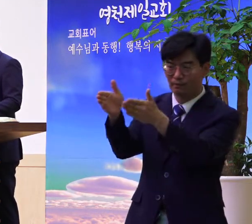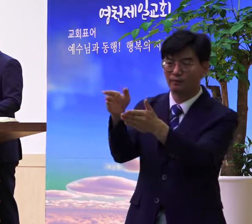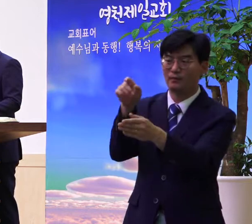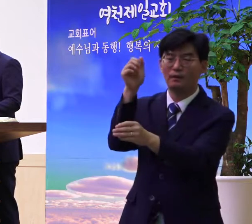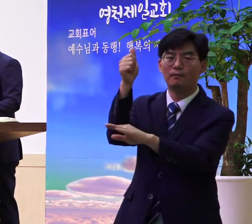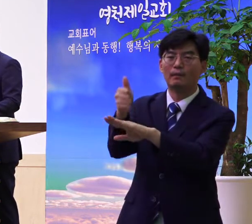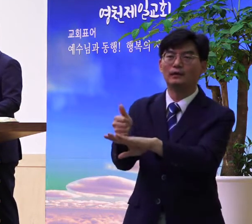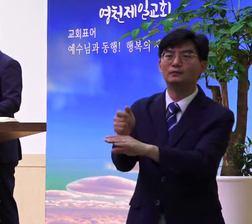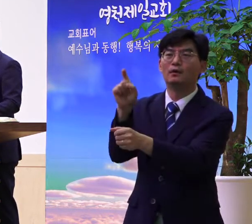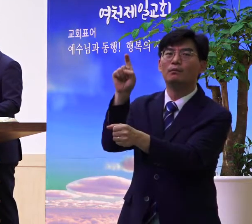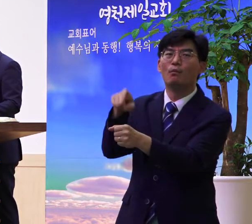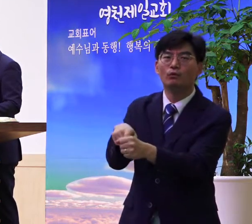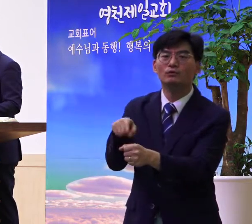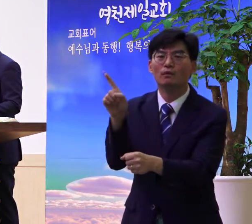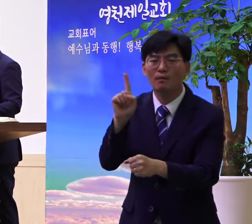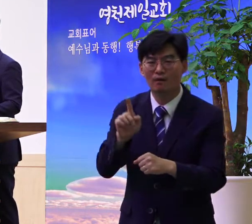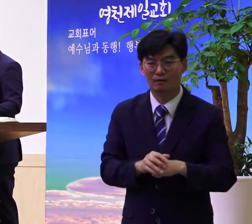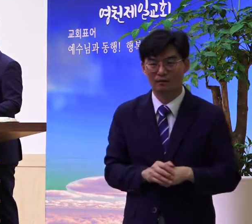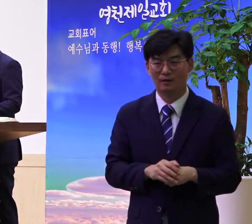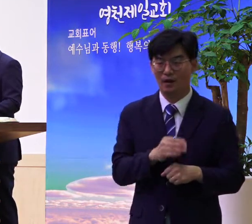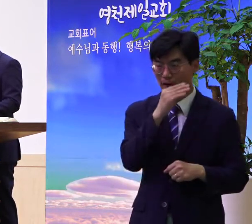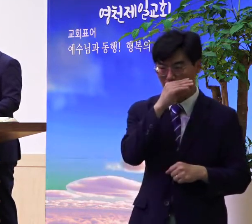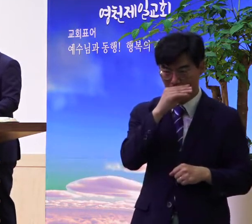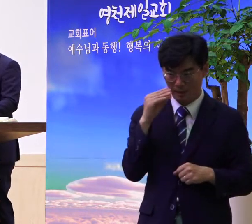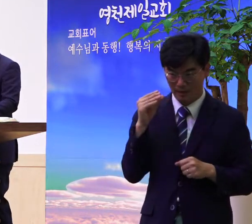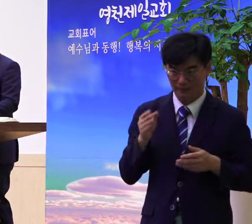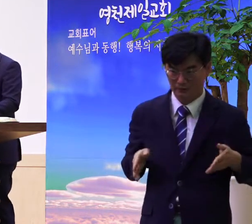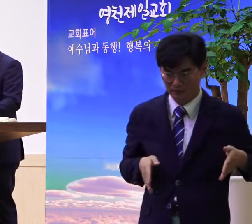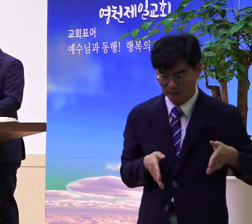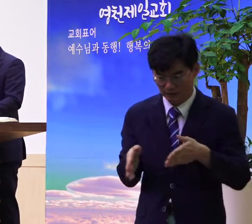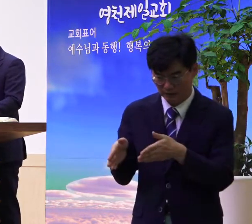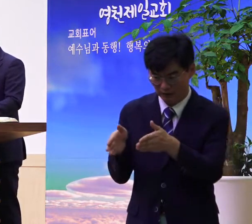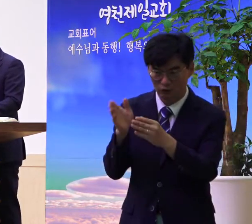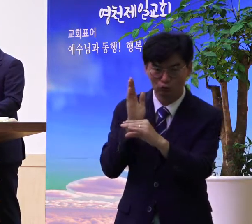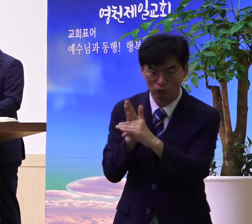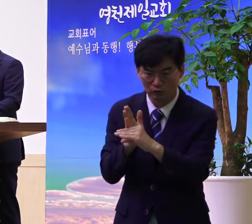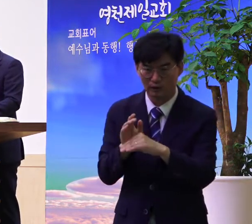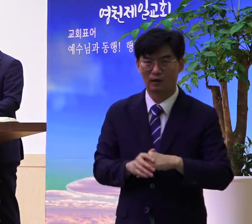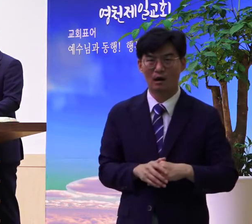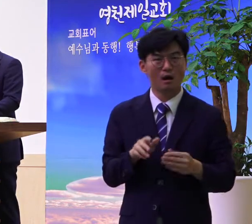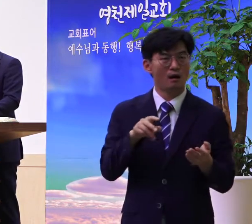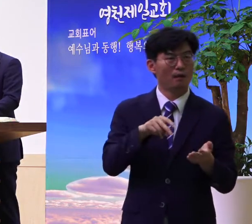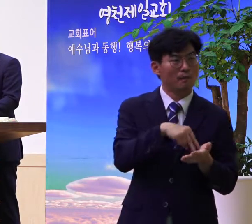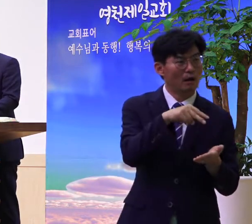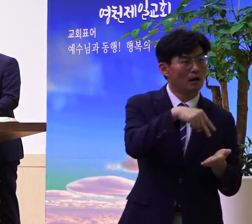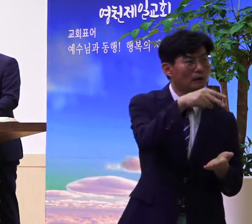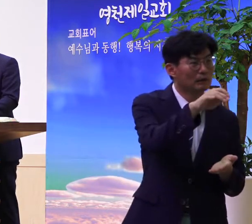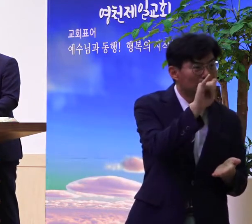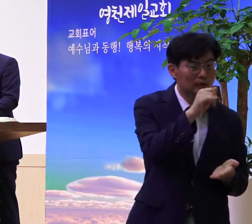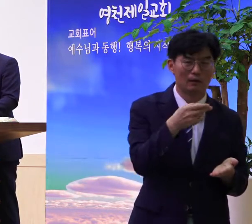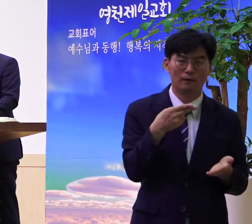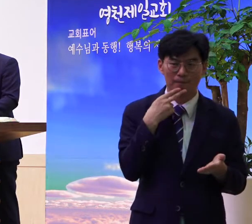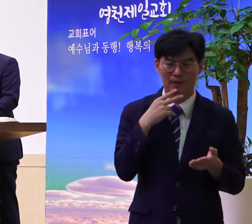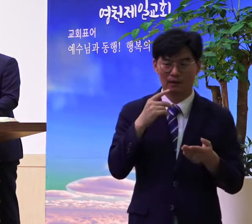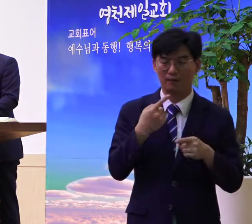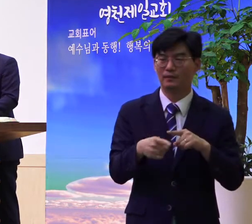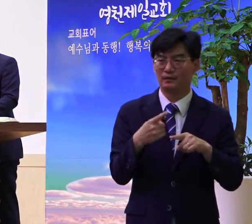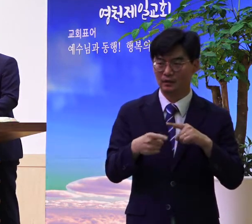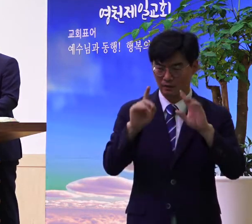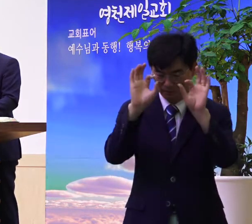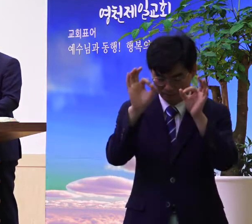목적지를 향해서 갈 수 있는 바른 길 위에 서 있는가 하는 질문을 계속 해야 되는 것이죠. 그것은